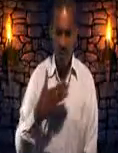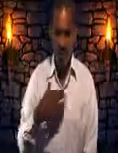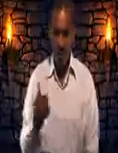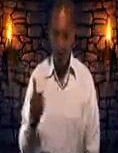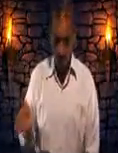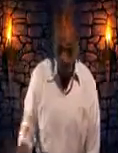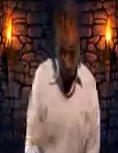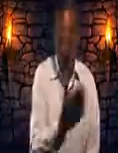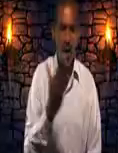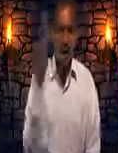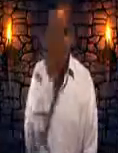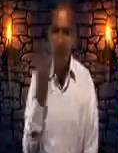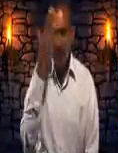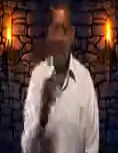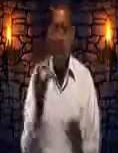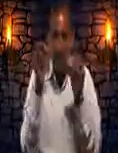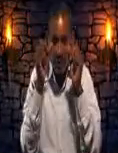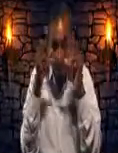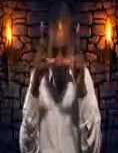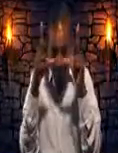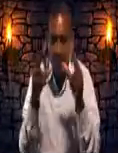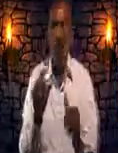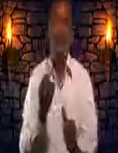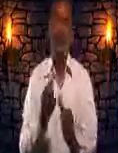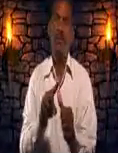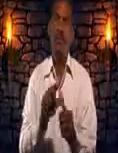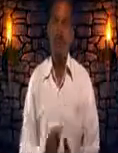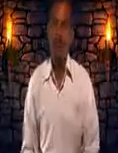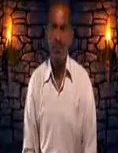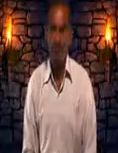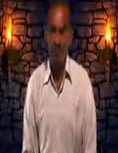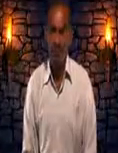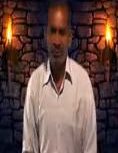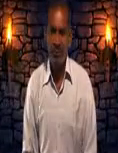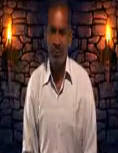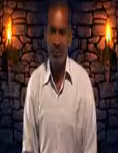அப்படியே நான் போய் கழுவி பார்வை அடைந்தேன் என்றான்.